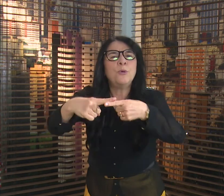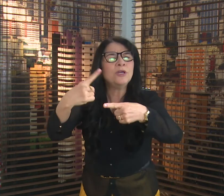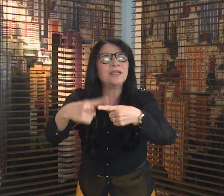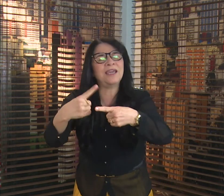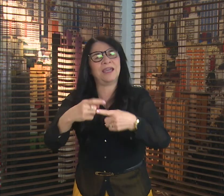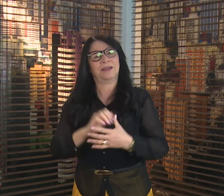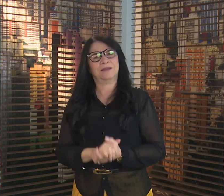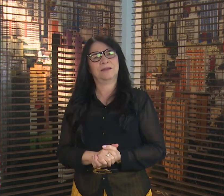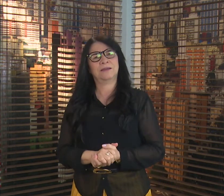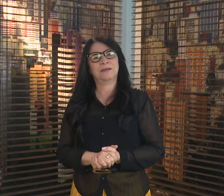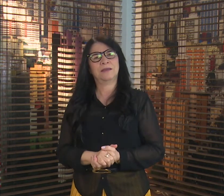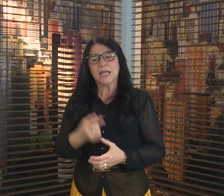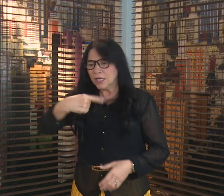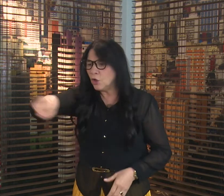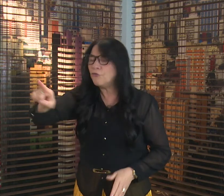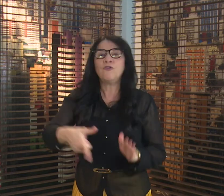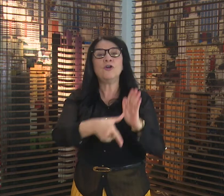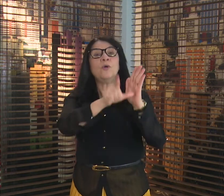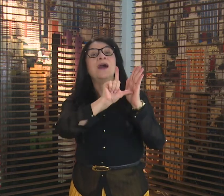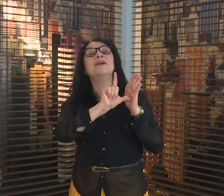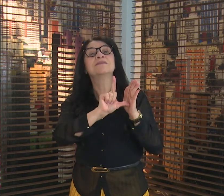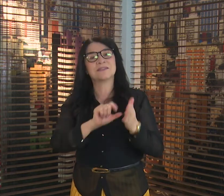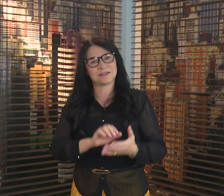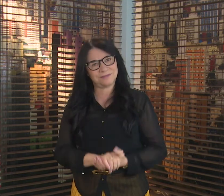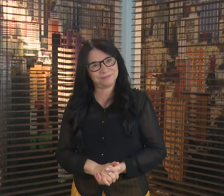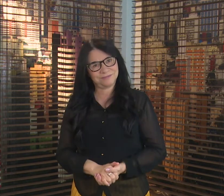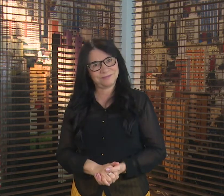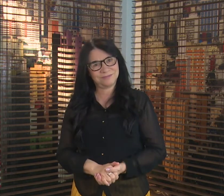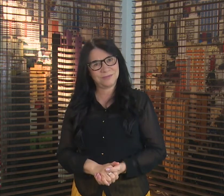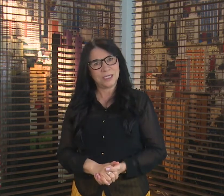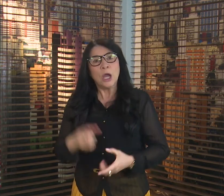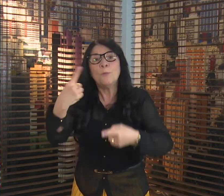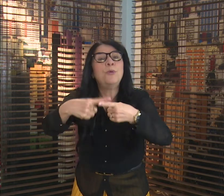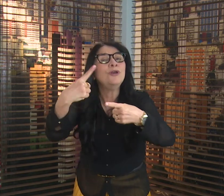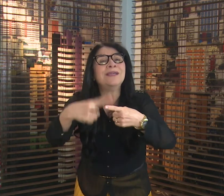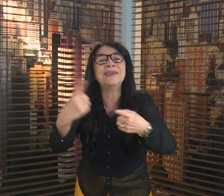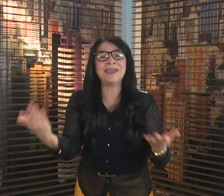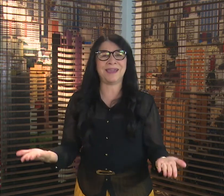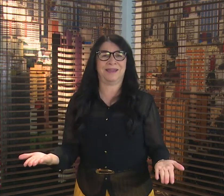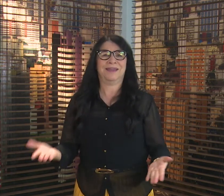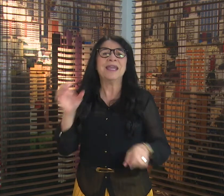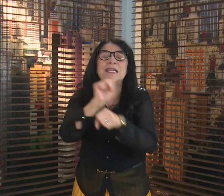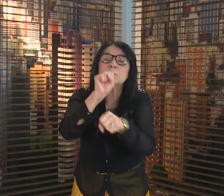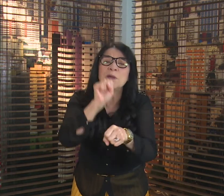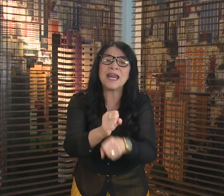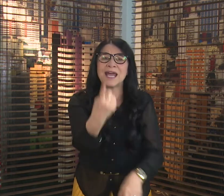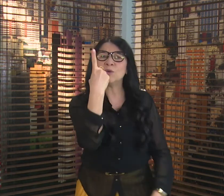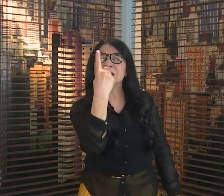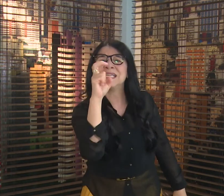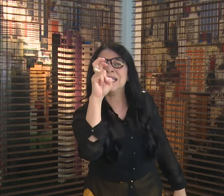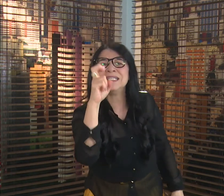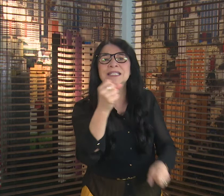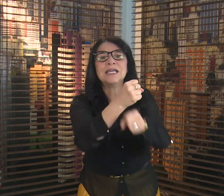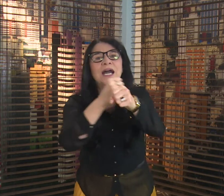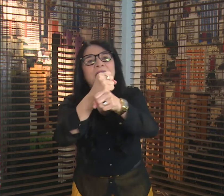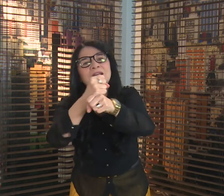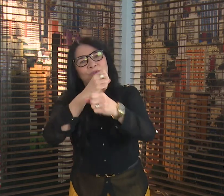Por que não foram antes? Por que esperaram 15